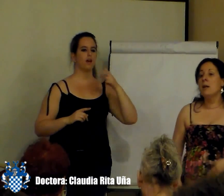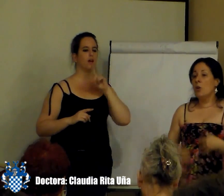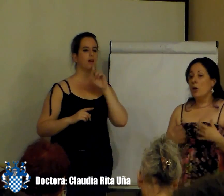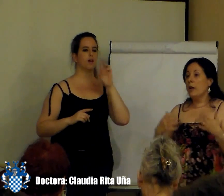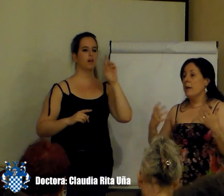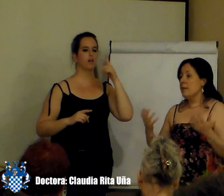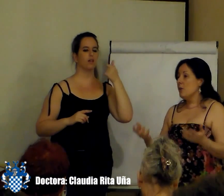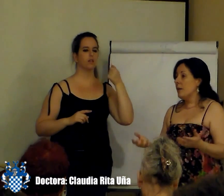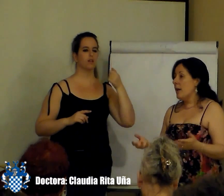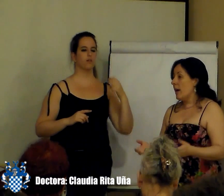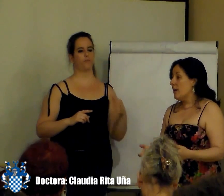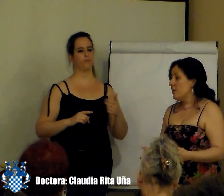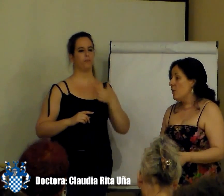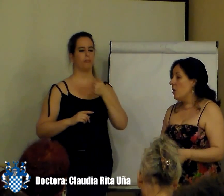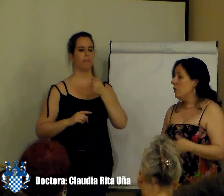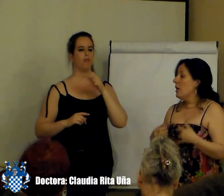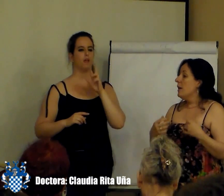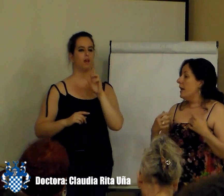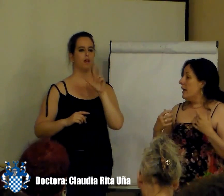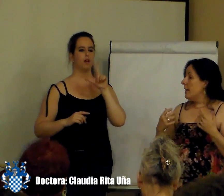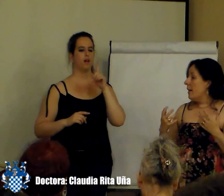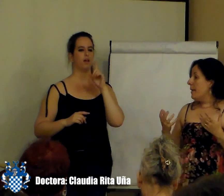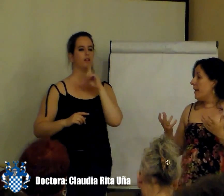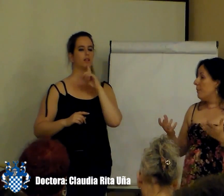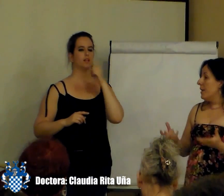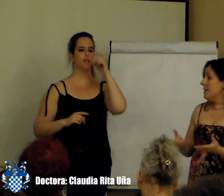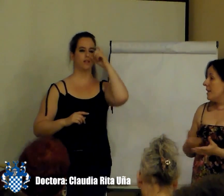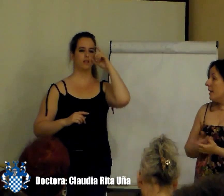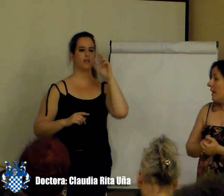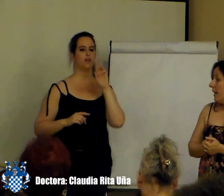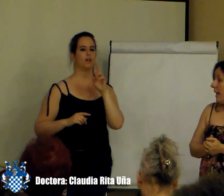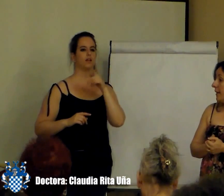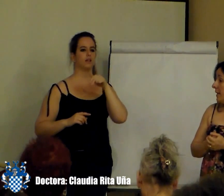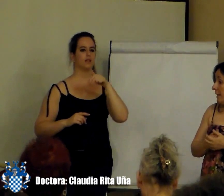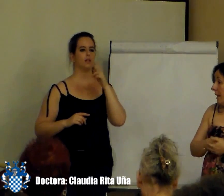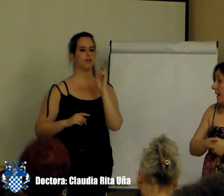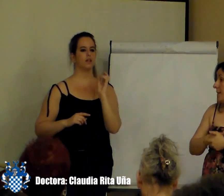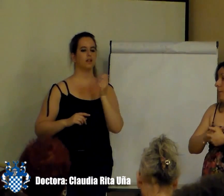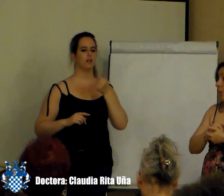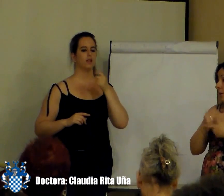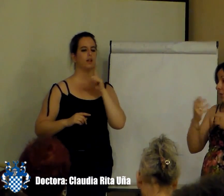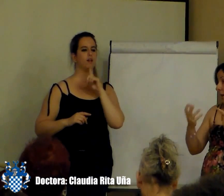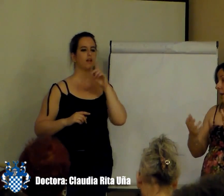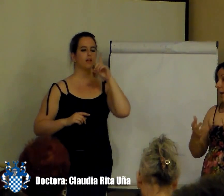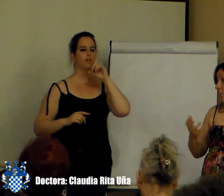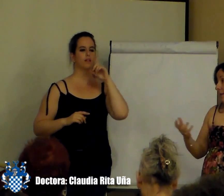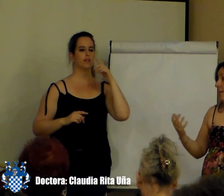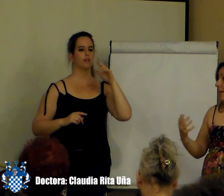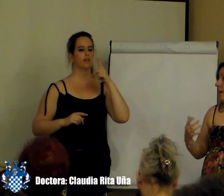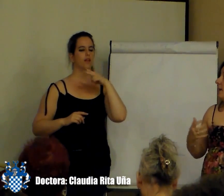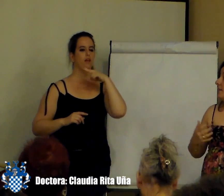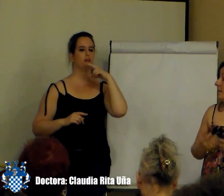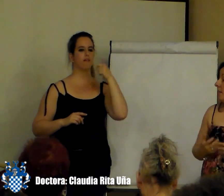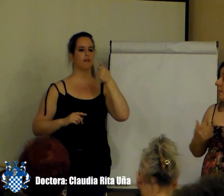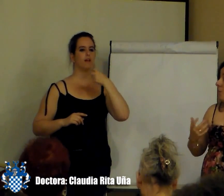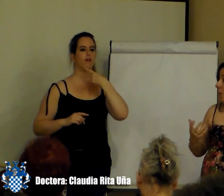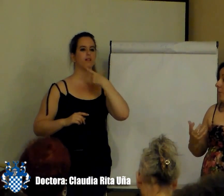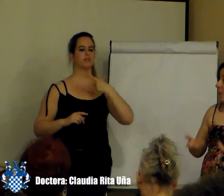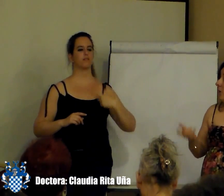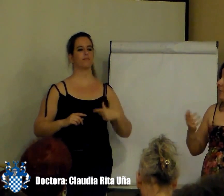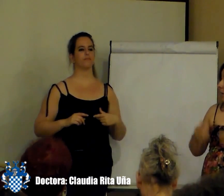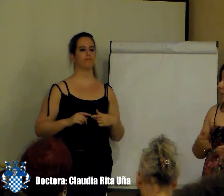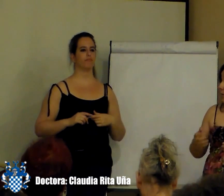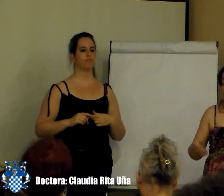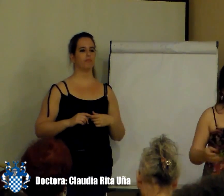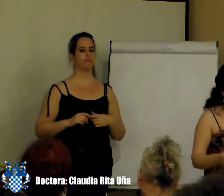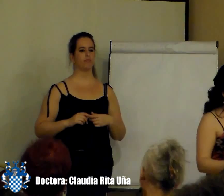colaboran con ejercicio de relajación, terapias que pueden ser artísticas, que pueden llegar a que el paciente se sienta un poco